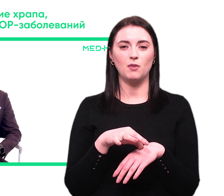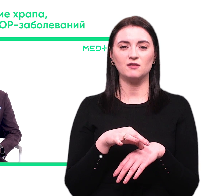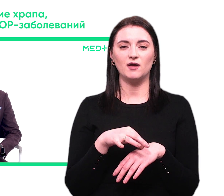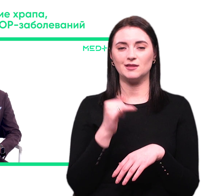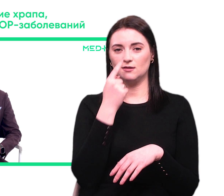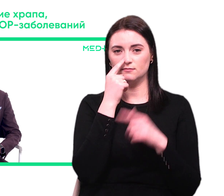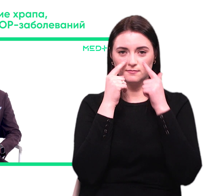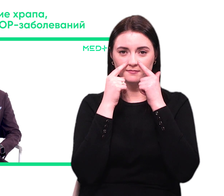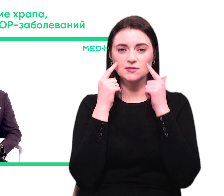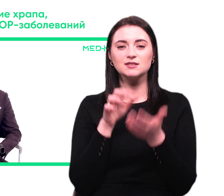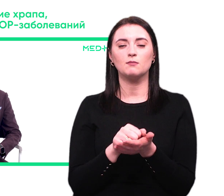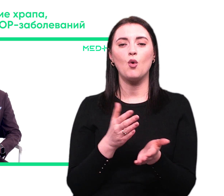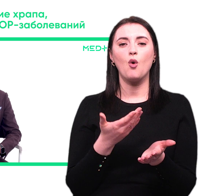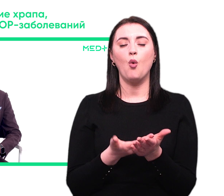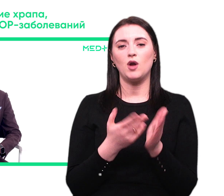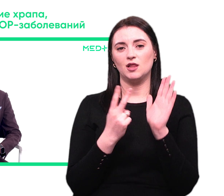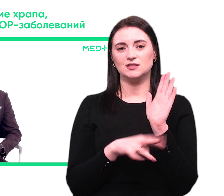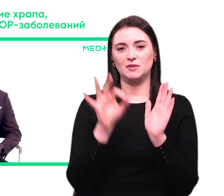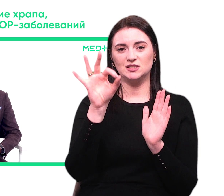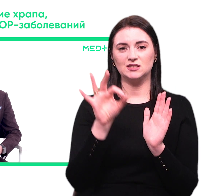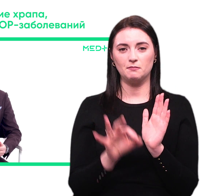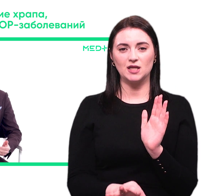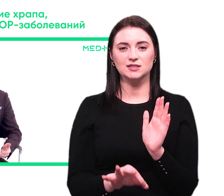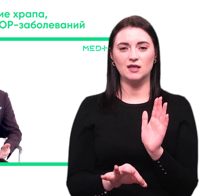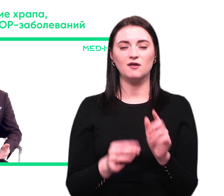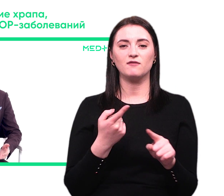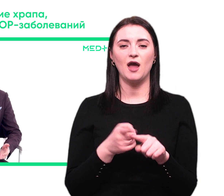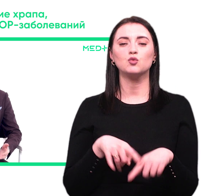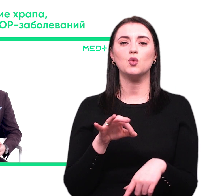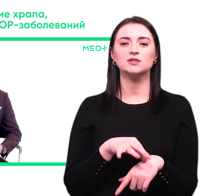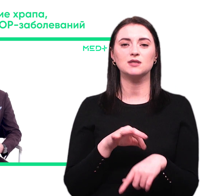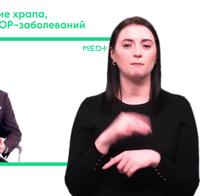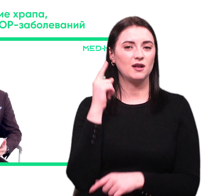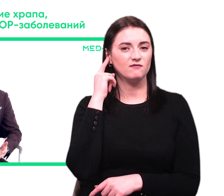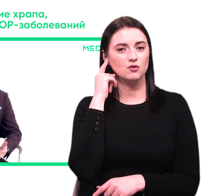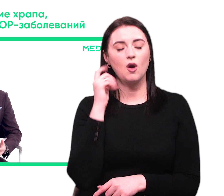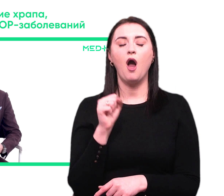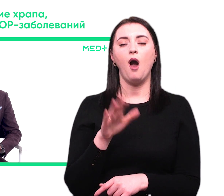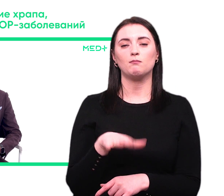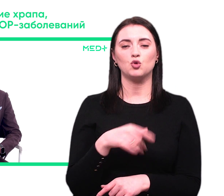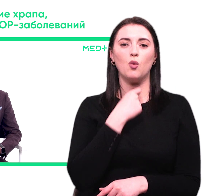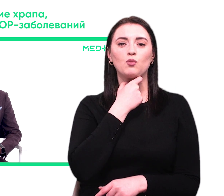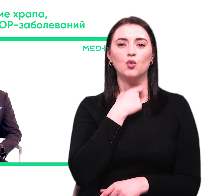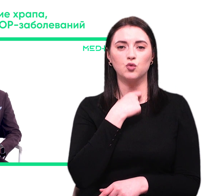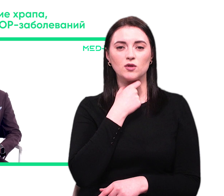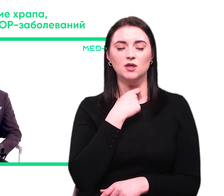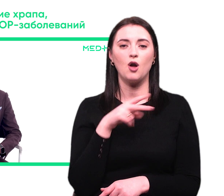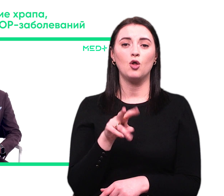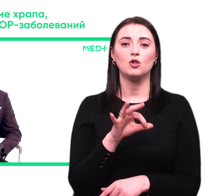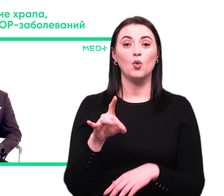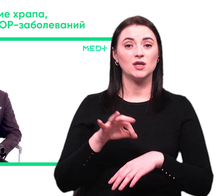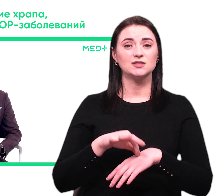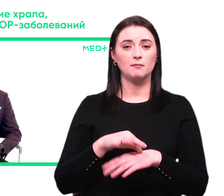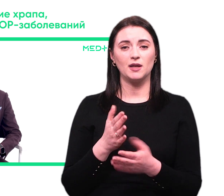околоносовых пазух занимают около 70%. Дальше это заболевания уха и дальше это глотки. Но также лор-заболевания